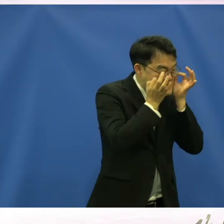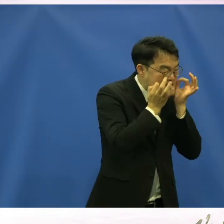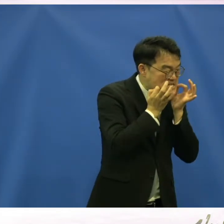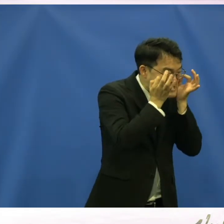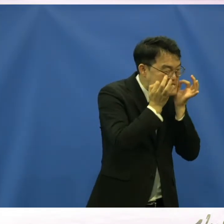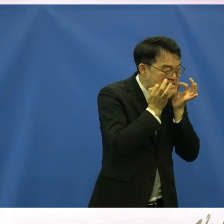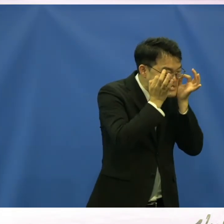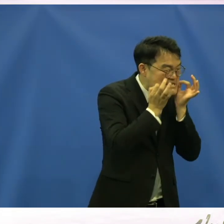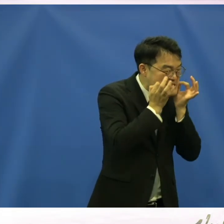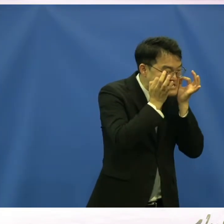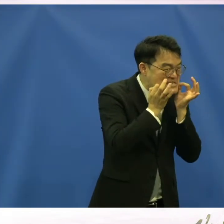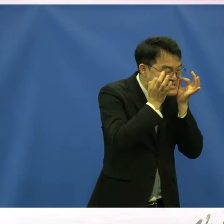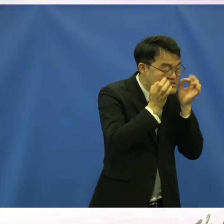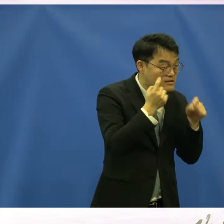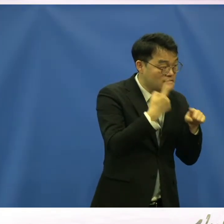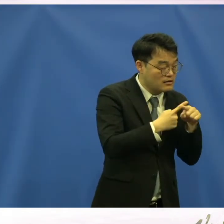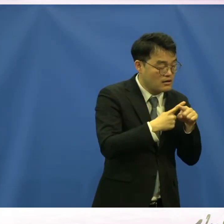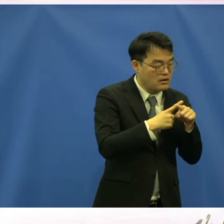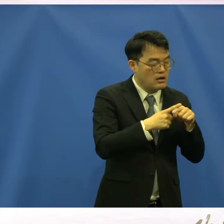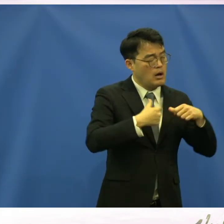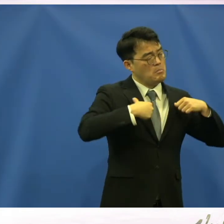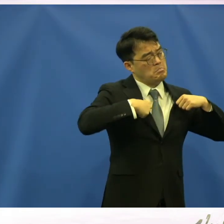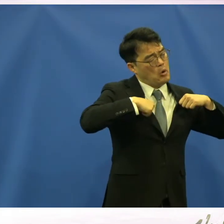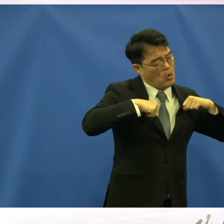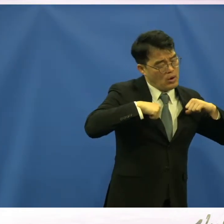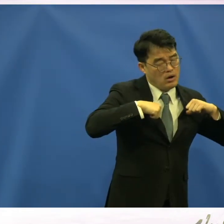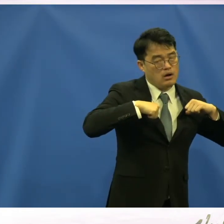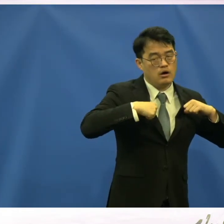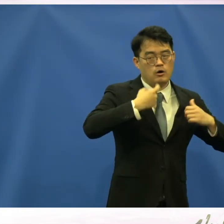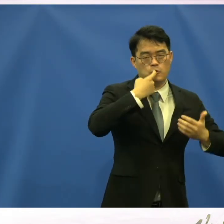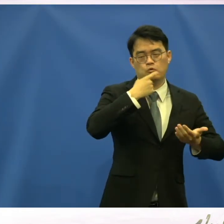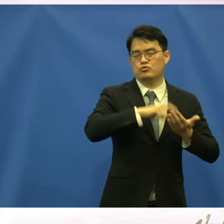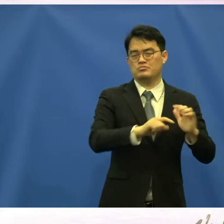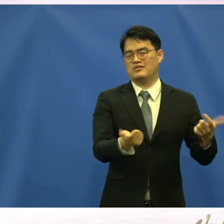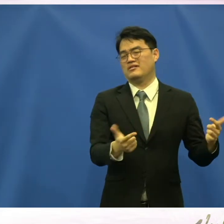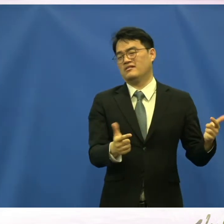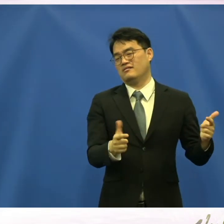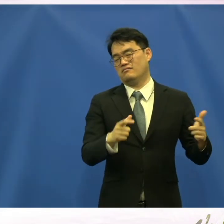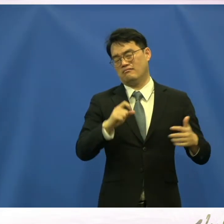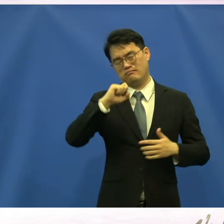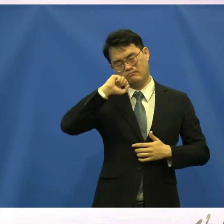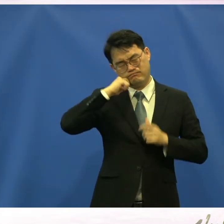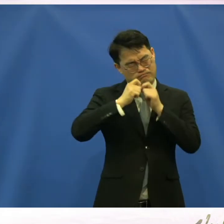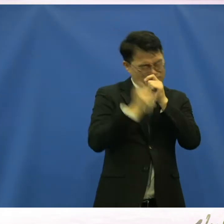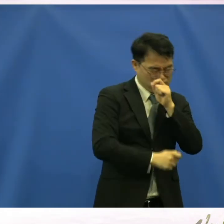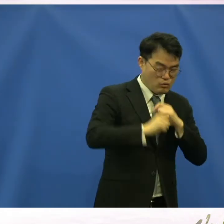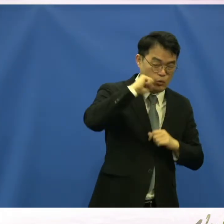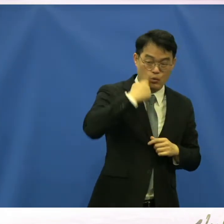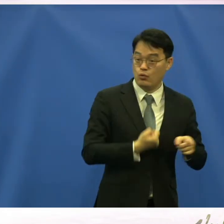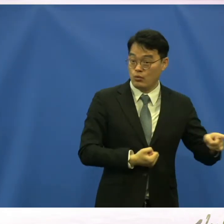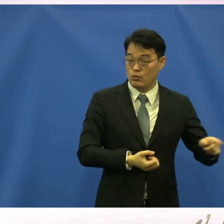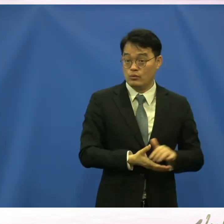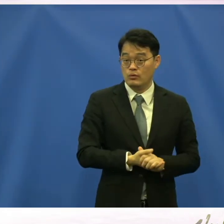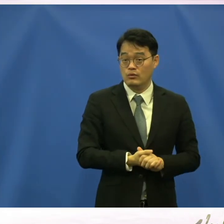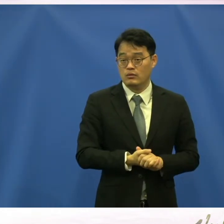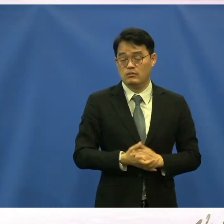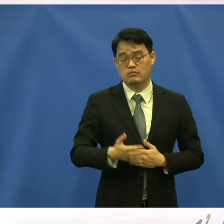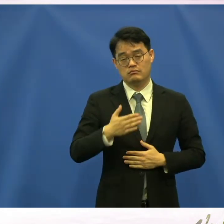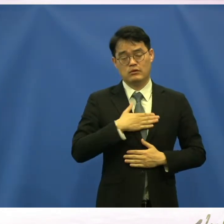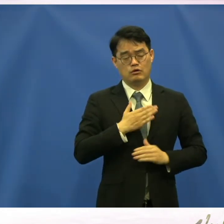우리가 그렇게 안 살아왔기 때문에 우리는 자아 중심으로 살아오는 것이 내 삶에